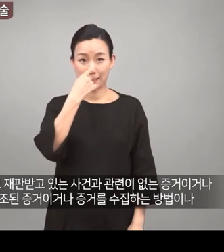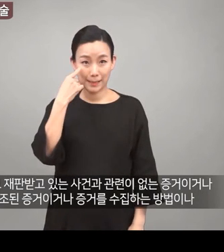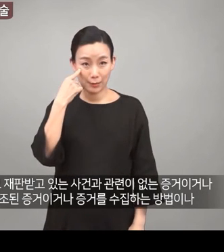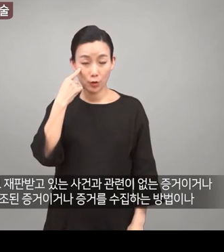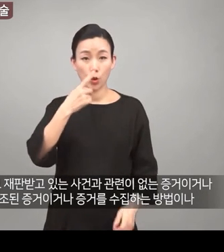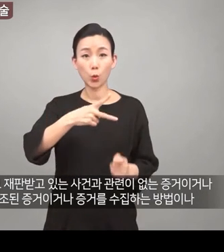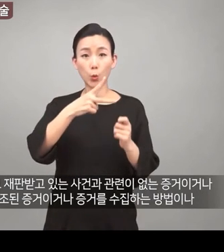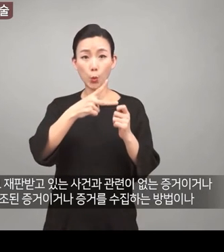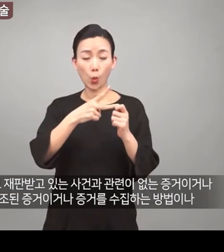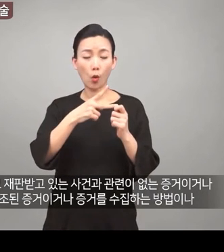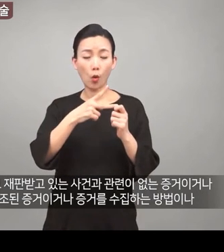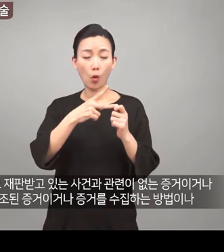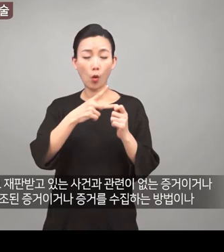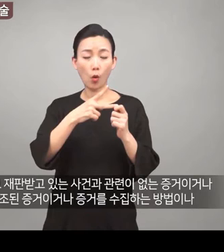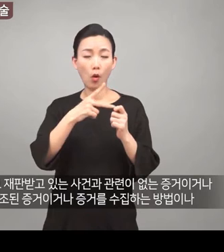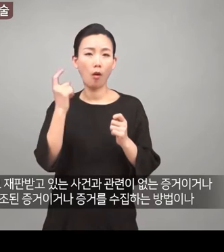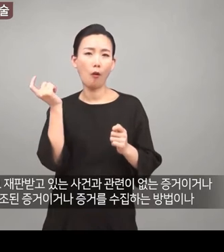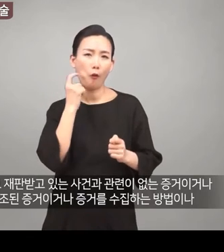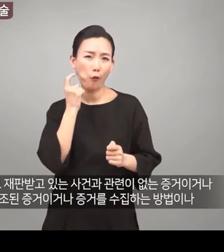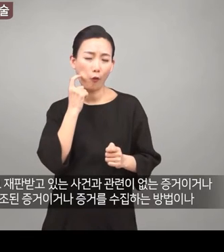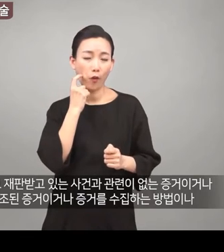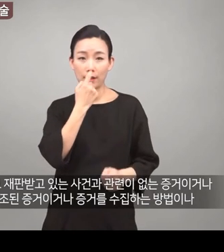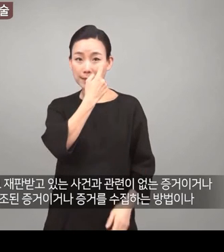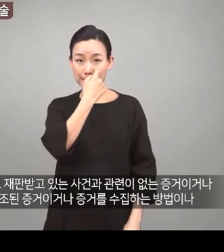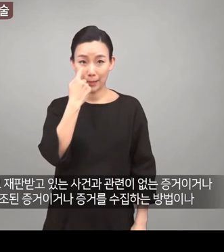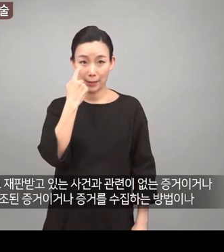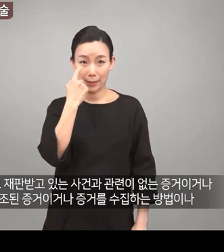예, 사건 관련이 없는 증거이거나